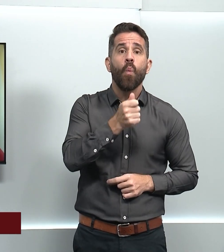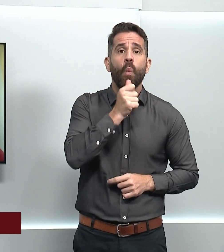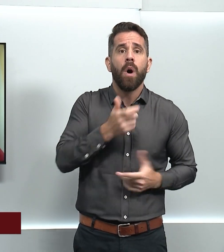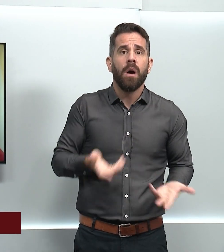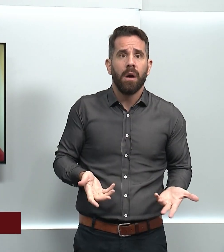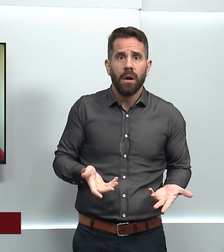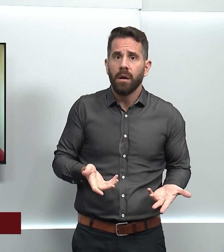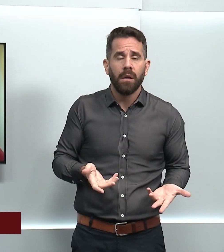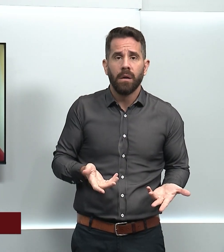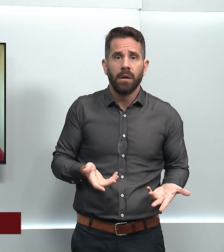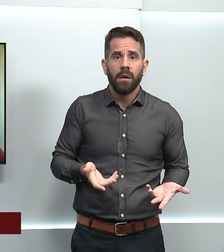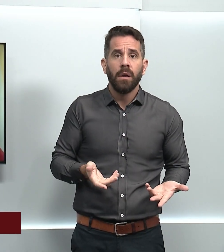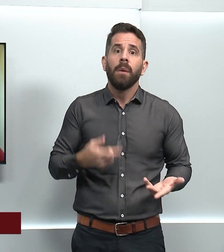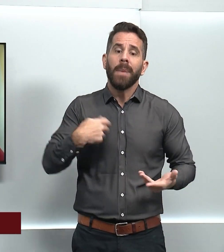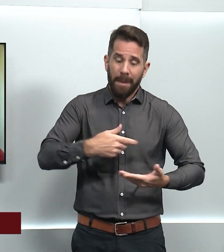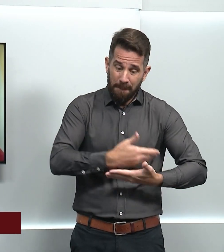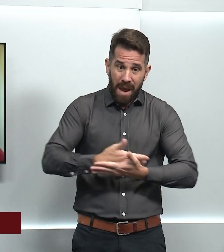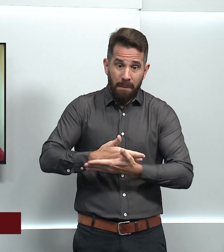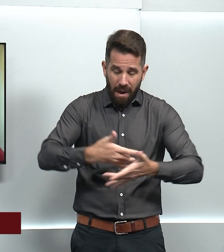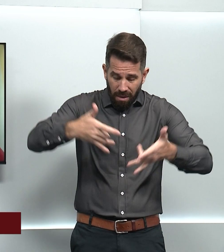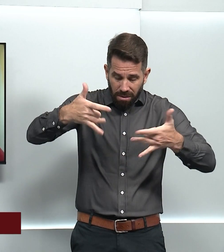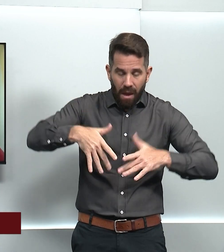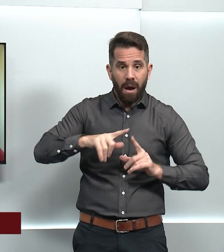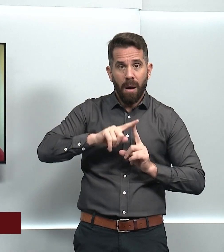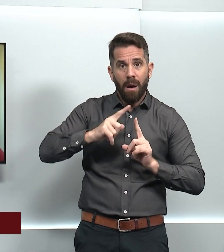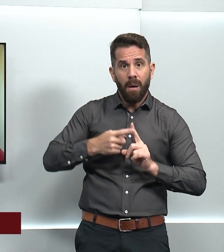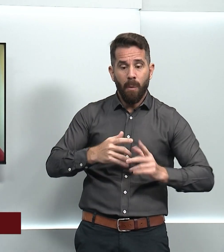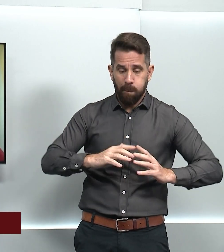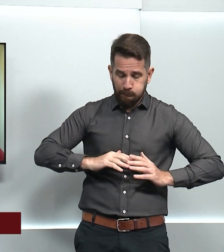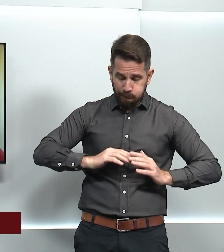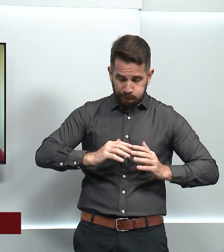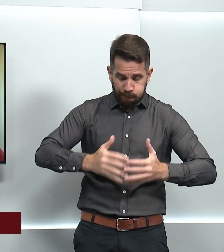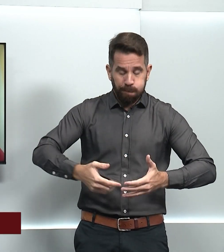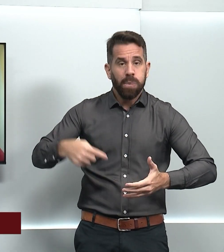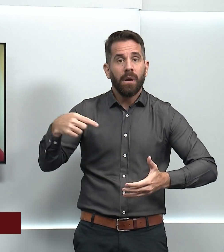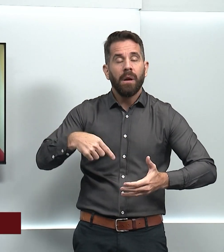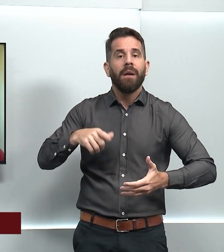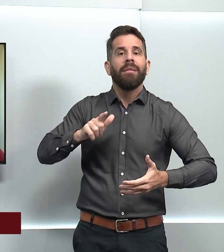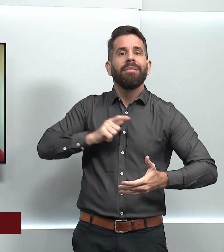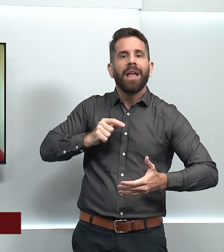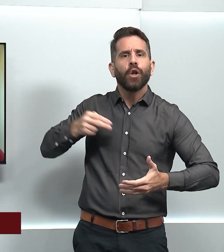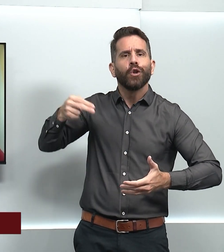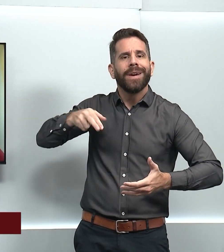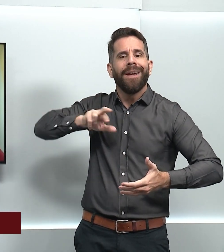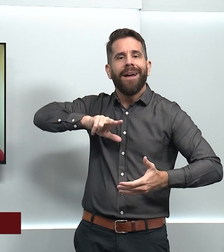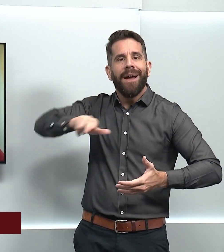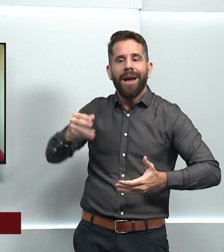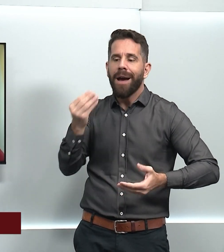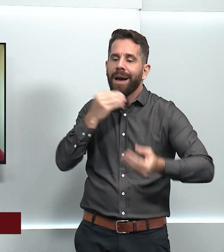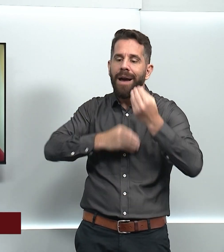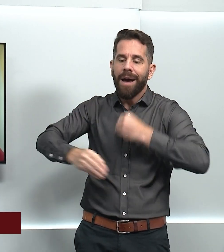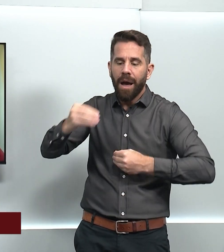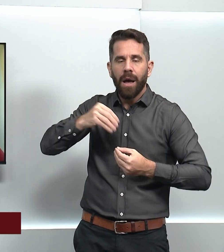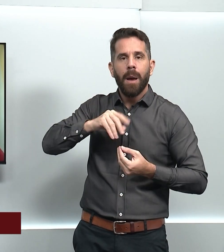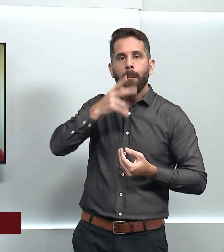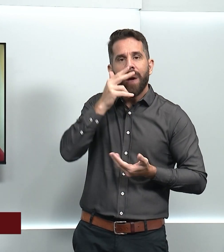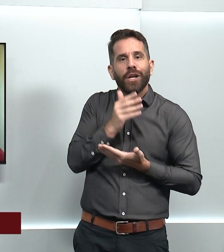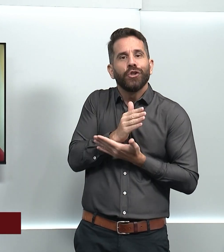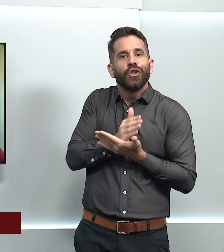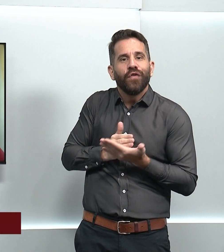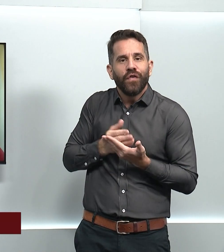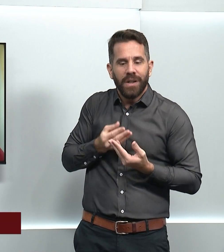os nutrientes entre ela e o bebê. Então, por isso, as maiores chances de complicações, né? Então, o